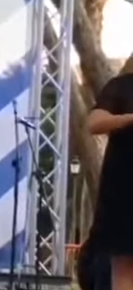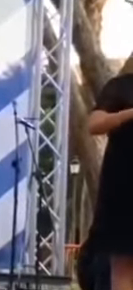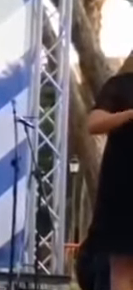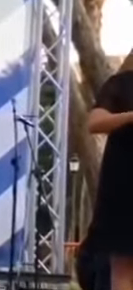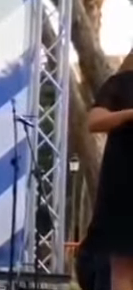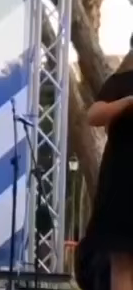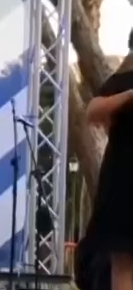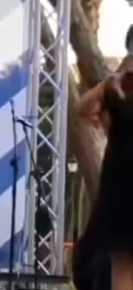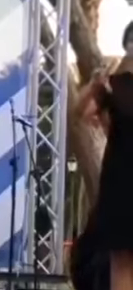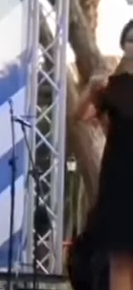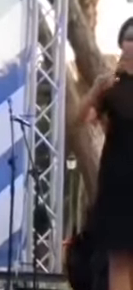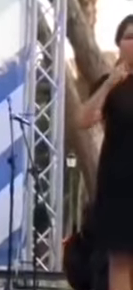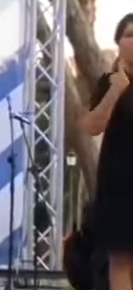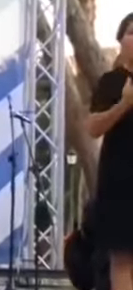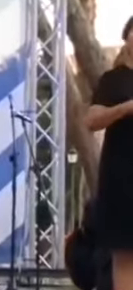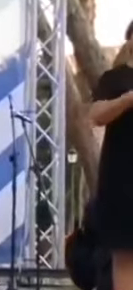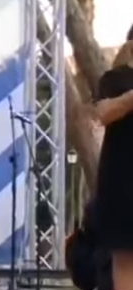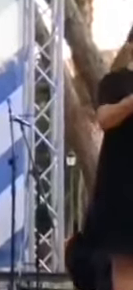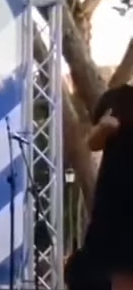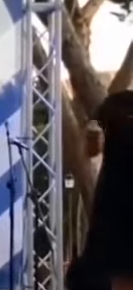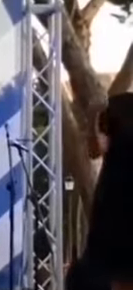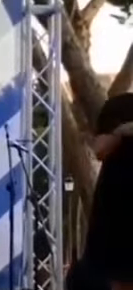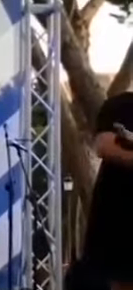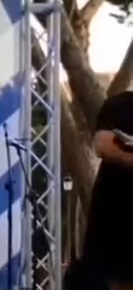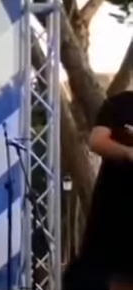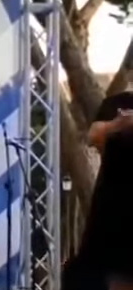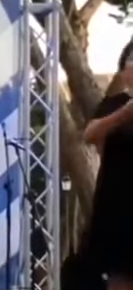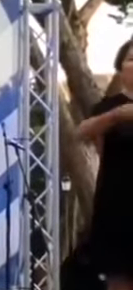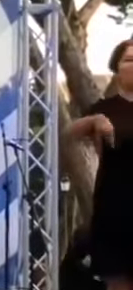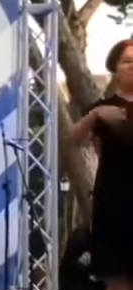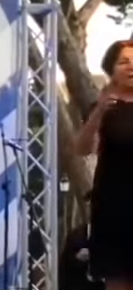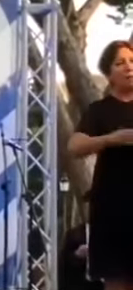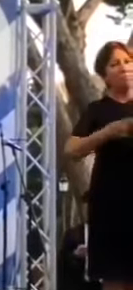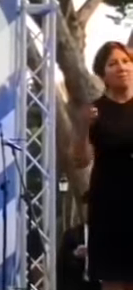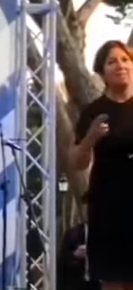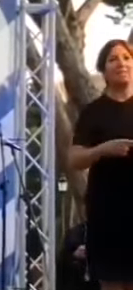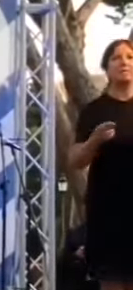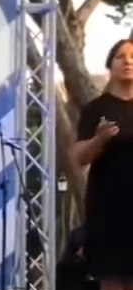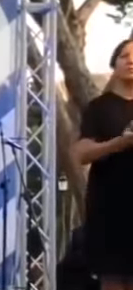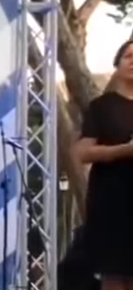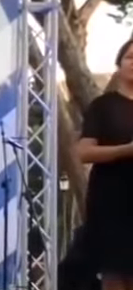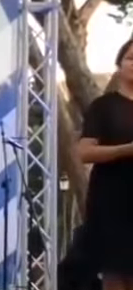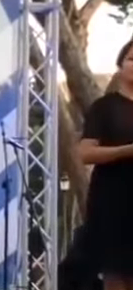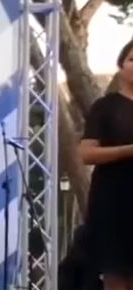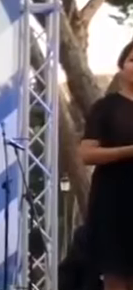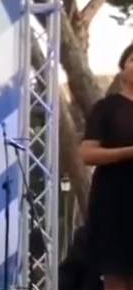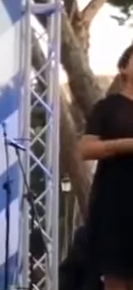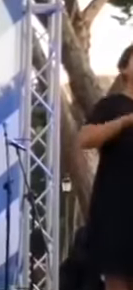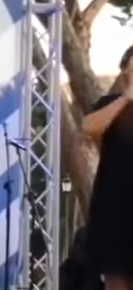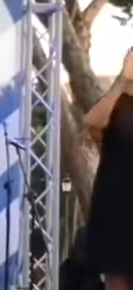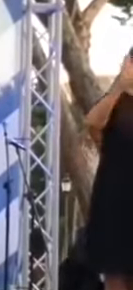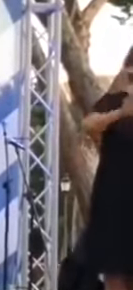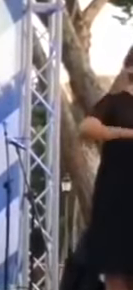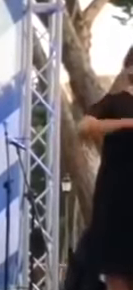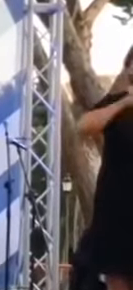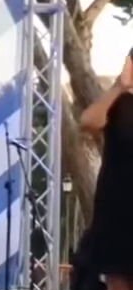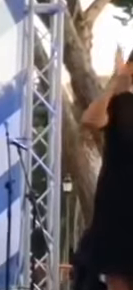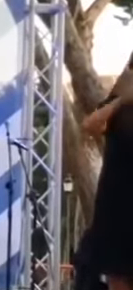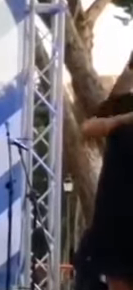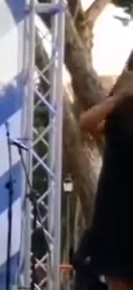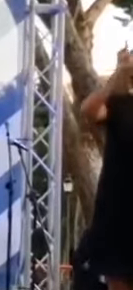marchette, i bonus, le assunzioni, i consigli d'amministrazione, le consulenze,